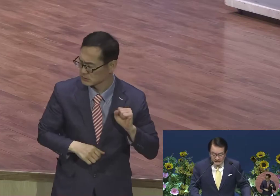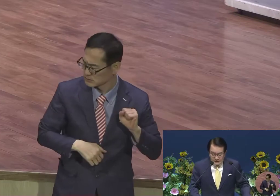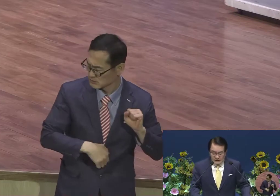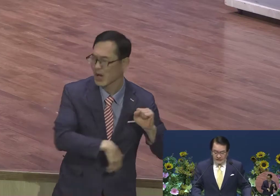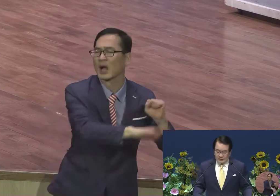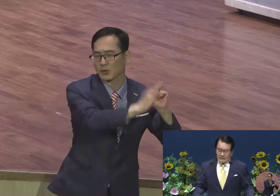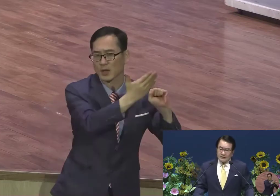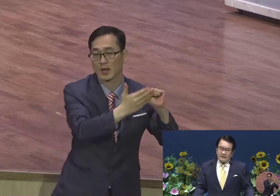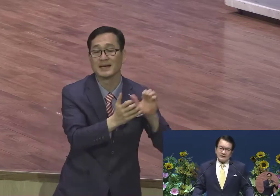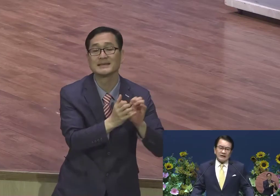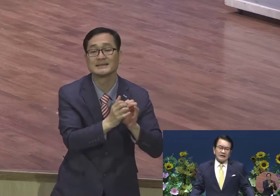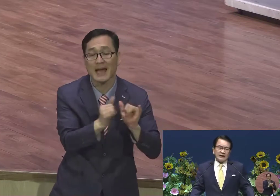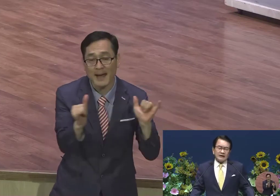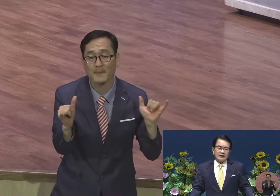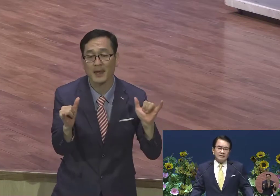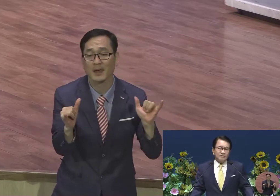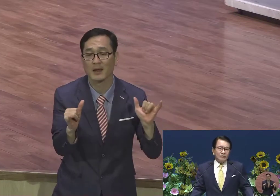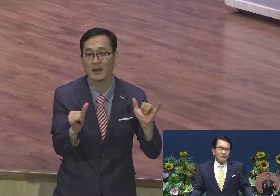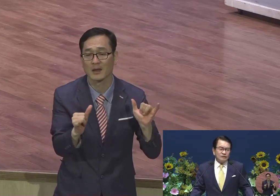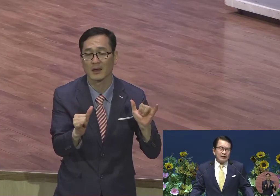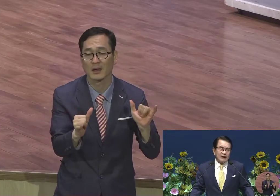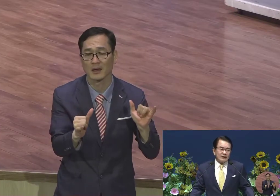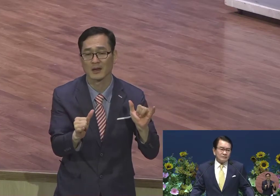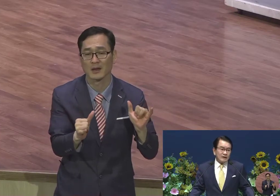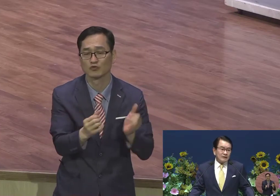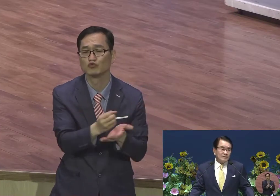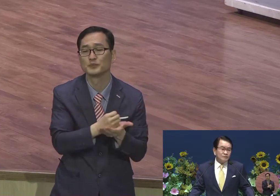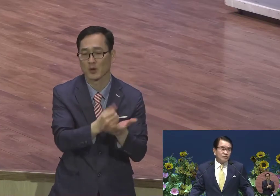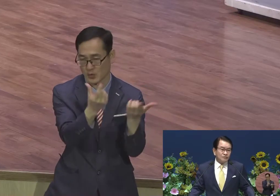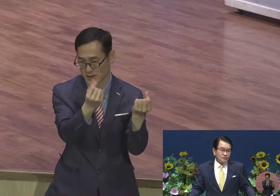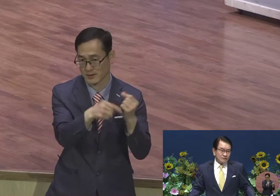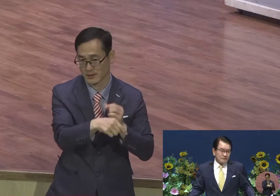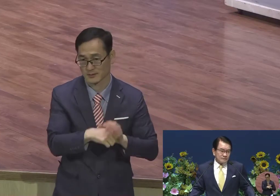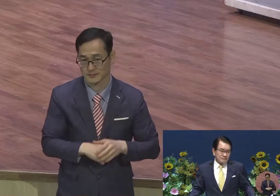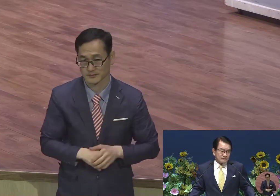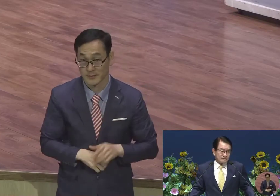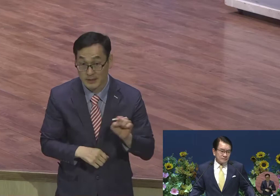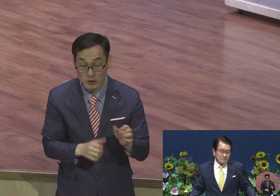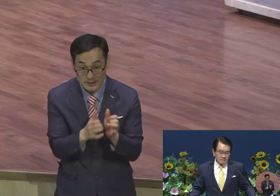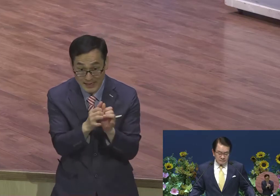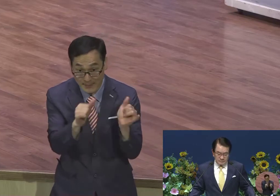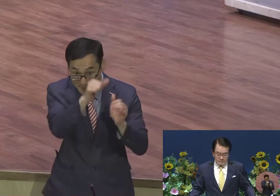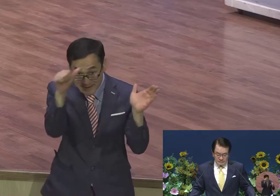이것을 인생의 근본 문제라 그럽니다. 근본 문제.